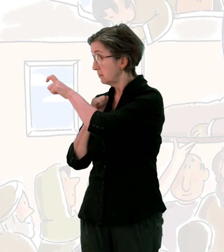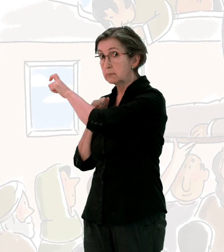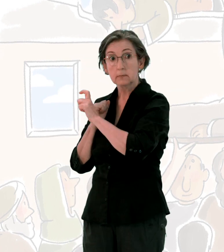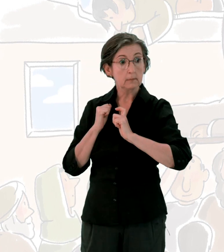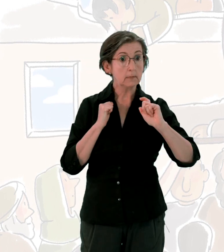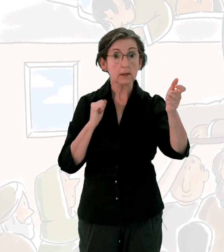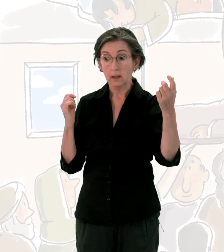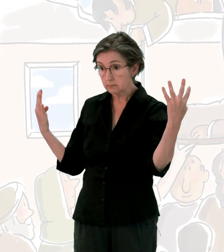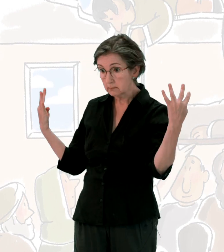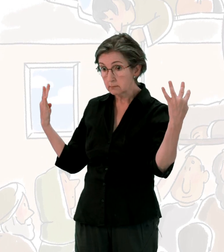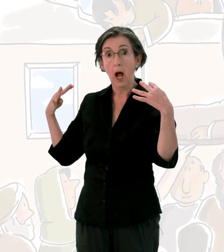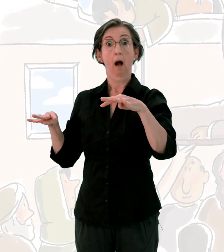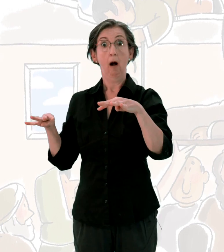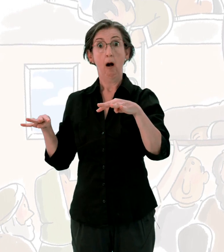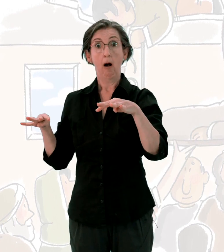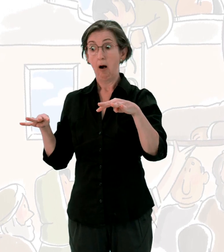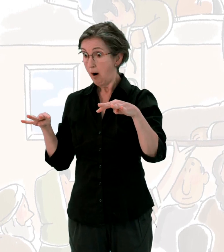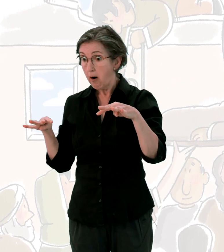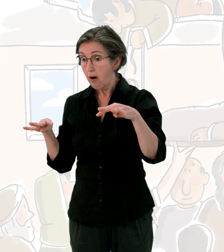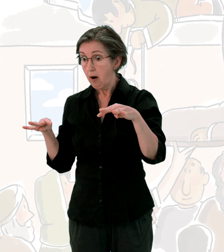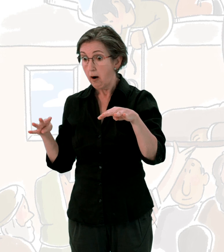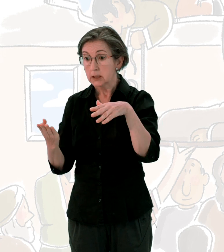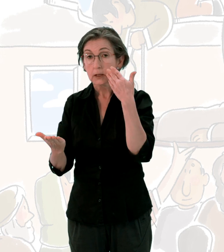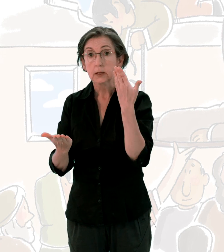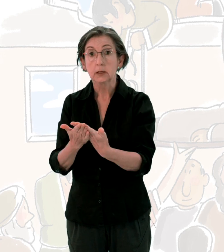gens sont très étonnés et ils disent : « Nous n'avons